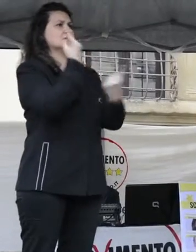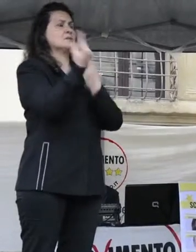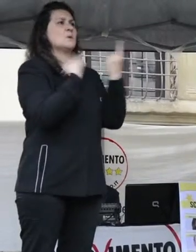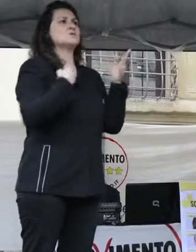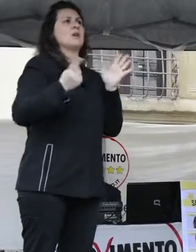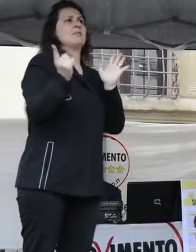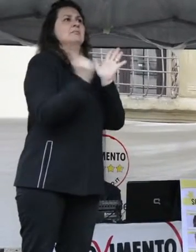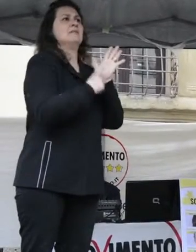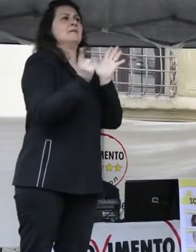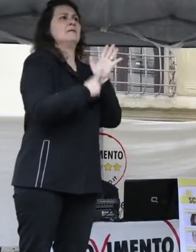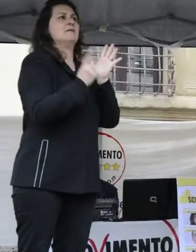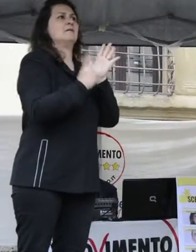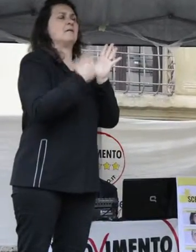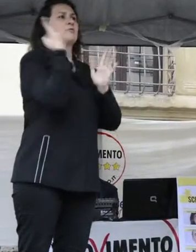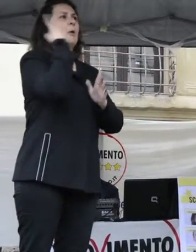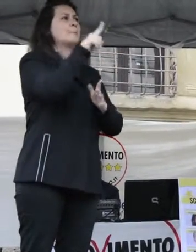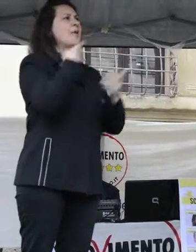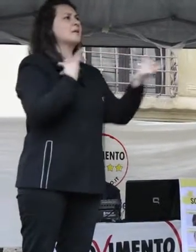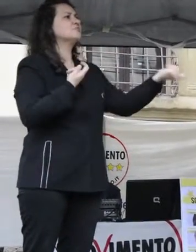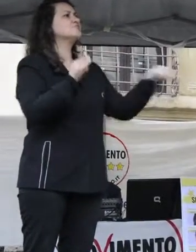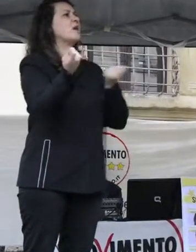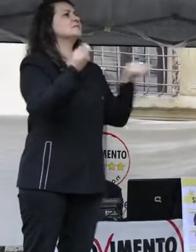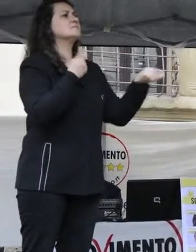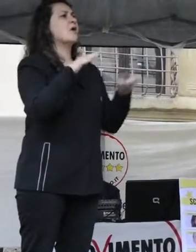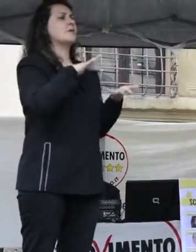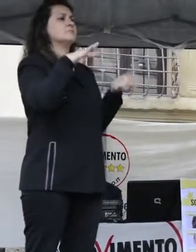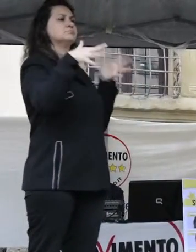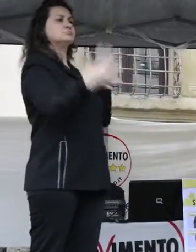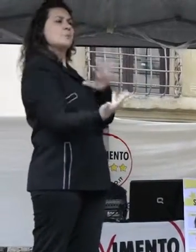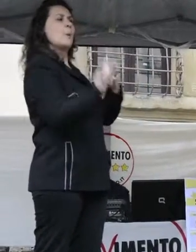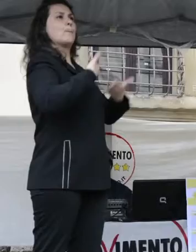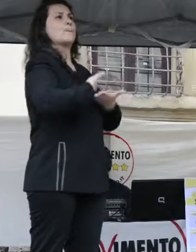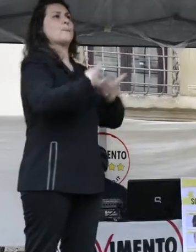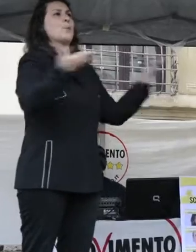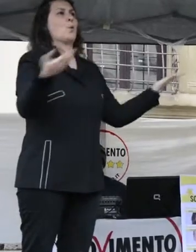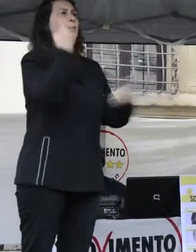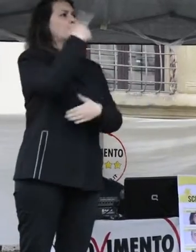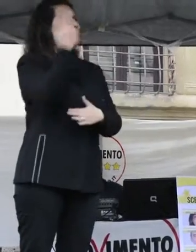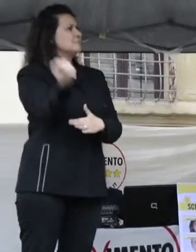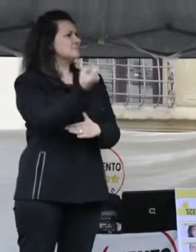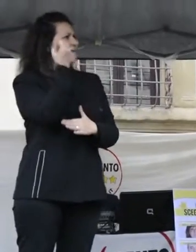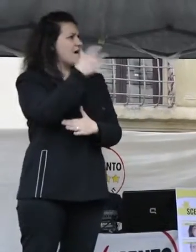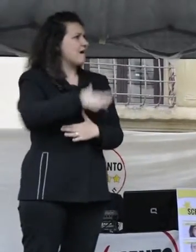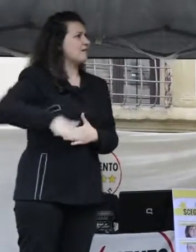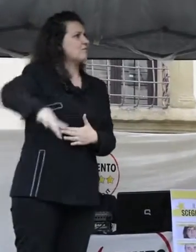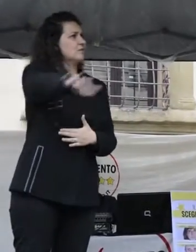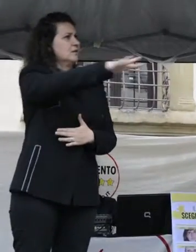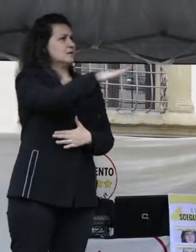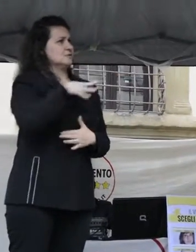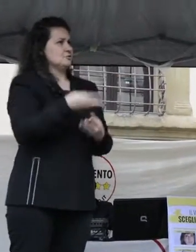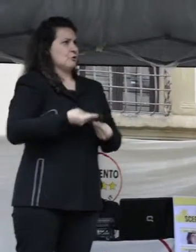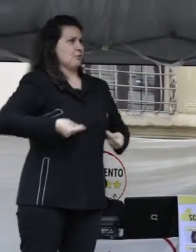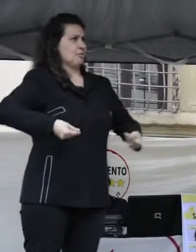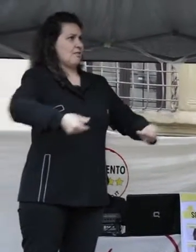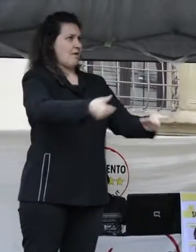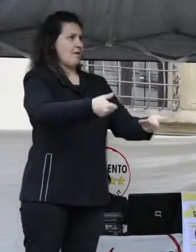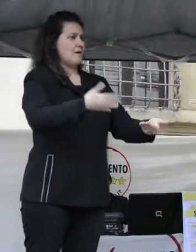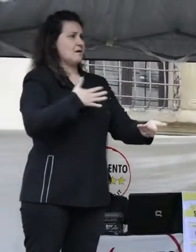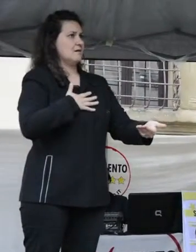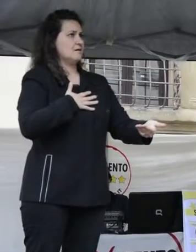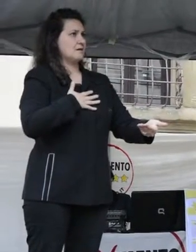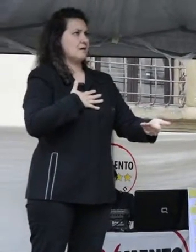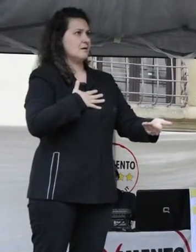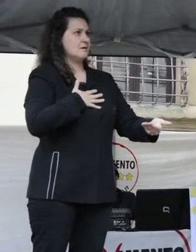a vedere la gestione ritornare pubblica di questo servizio nel nostro ambito territoriale.